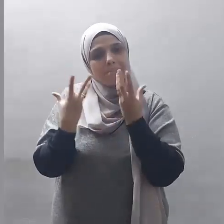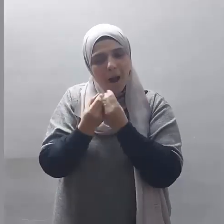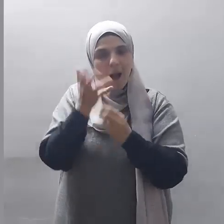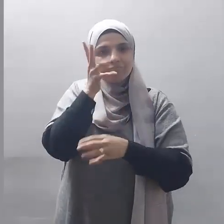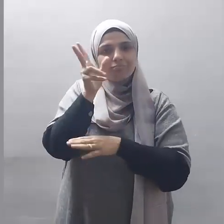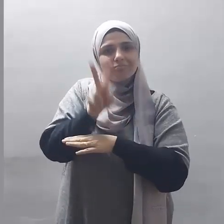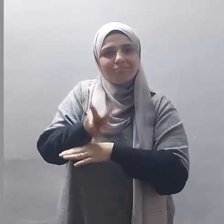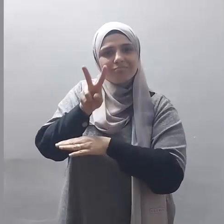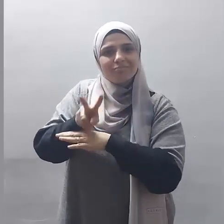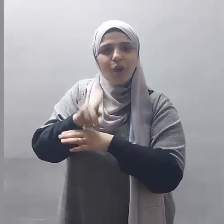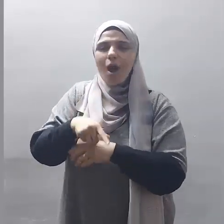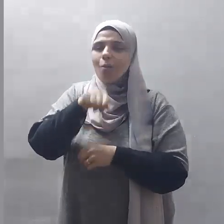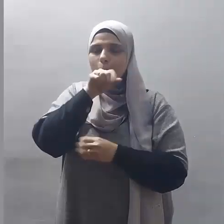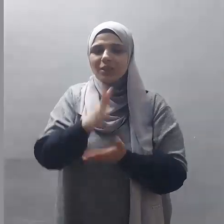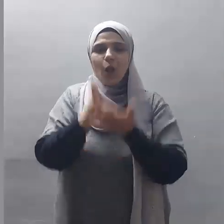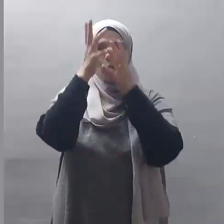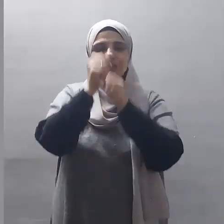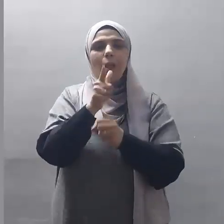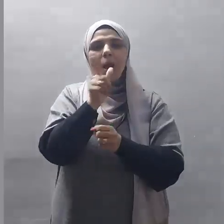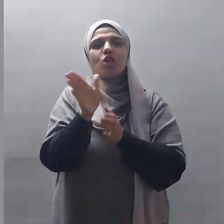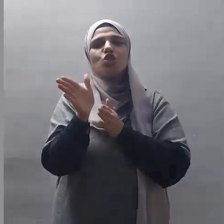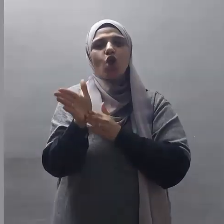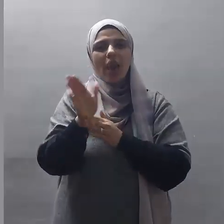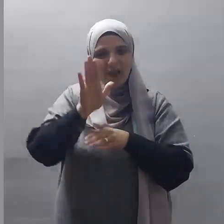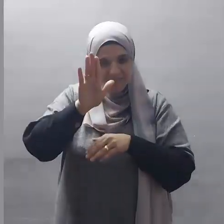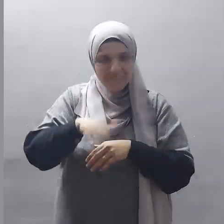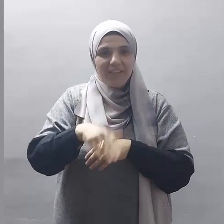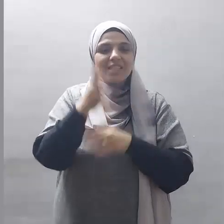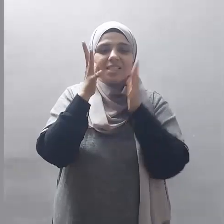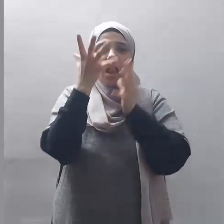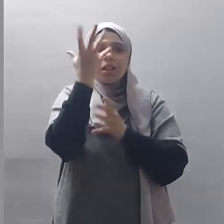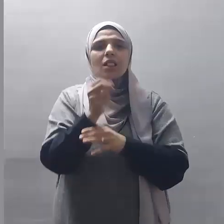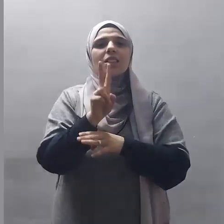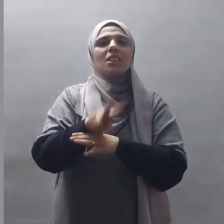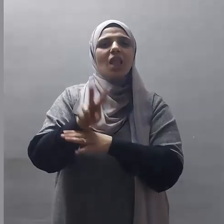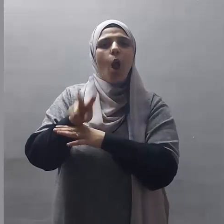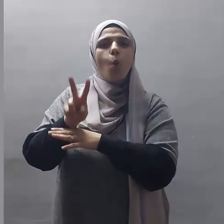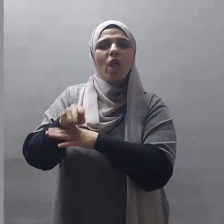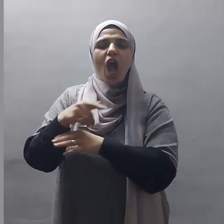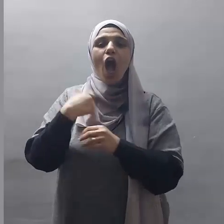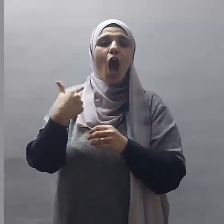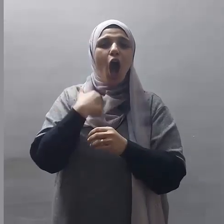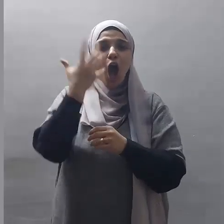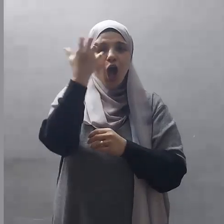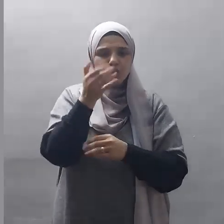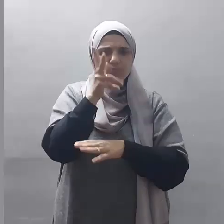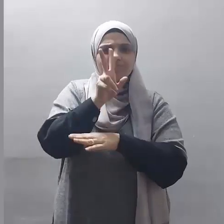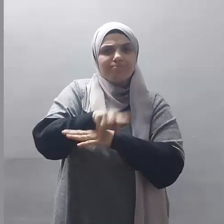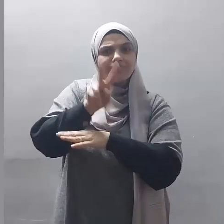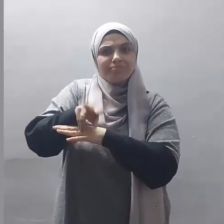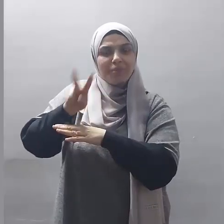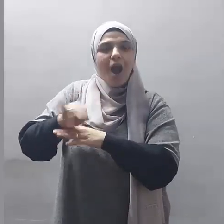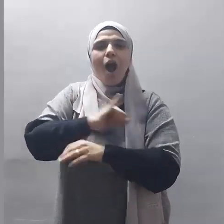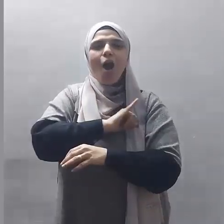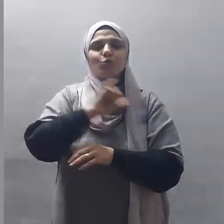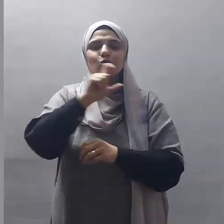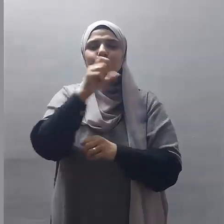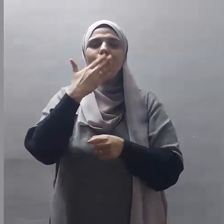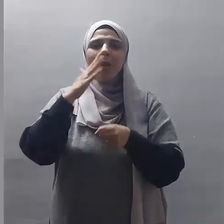وقد سن لنا رسول الله صلى الله عليه وسلم صلاة التراويح في شهر رمضان، وأخبرنا